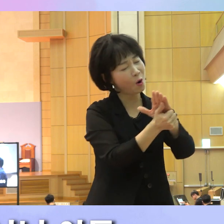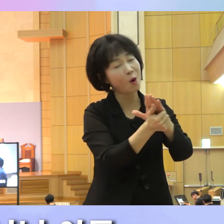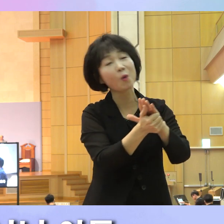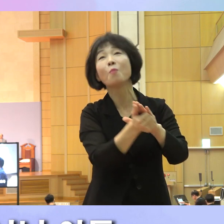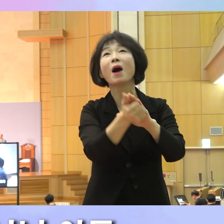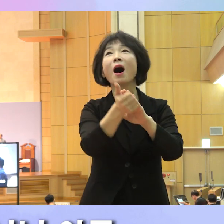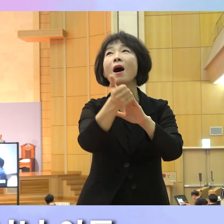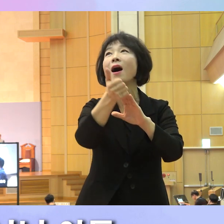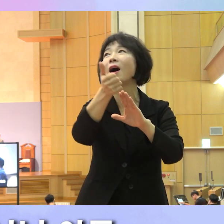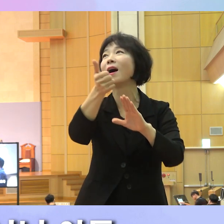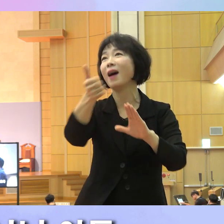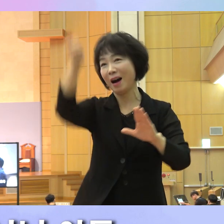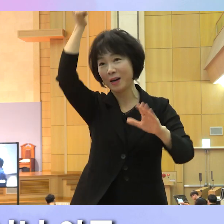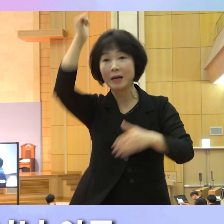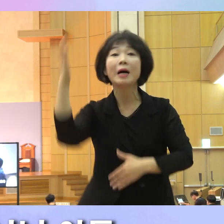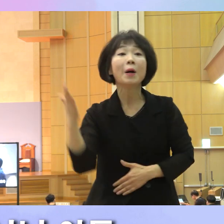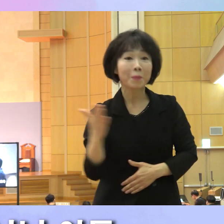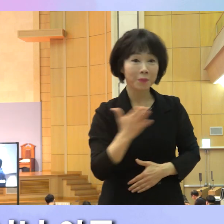소망,